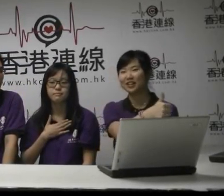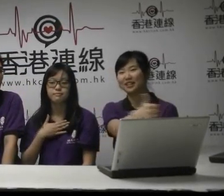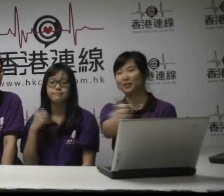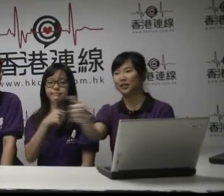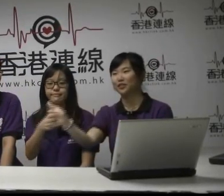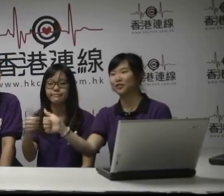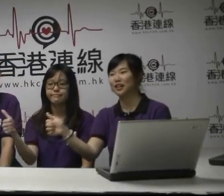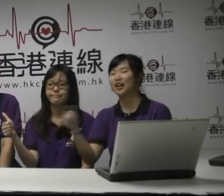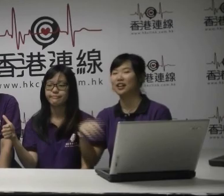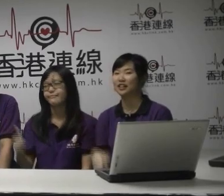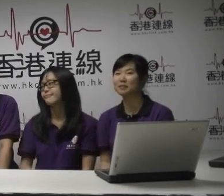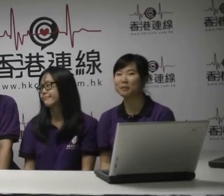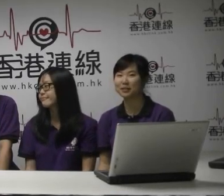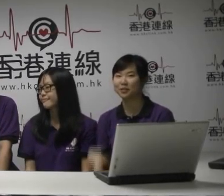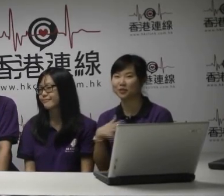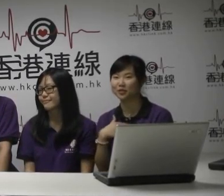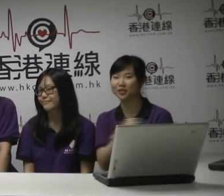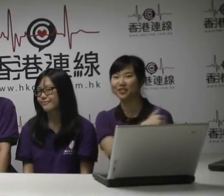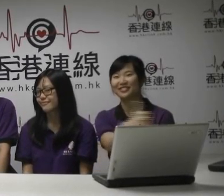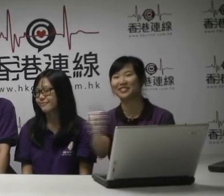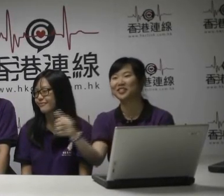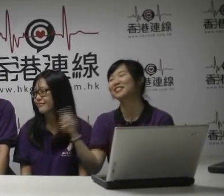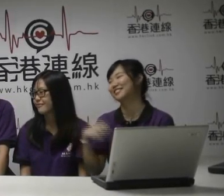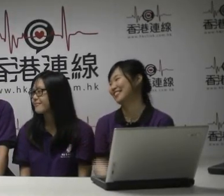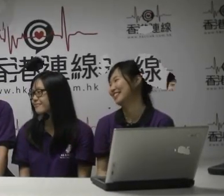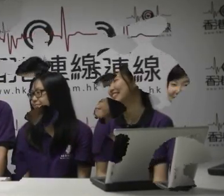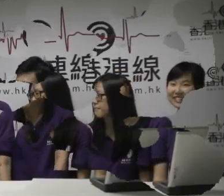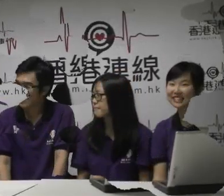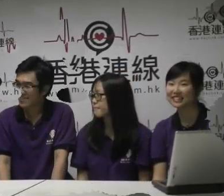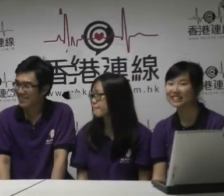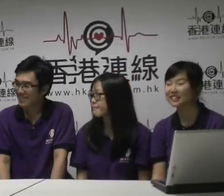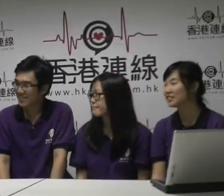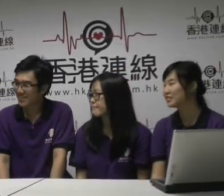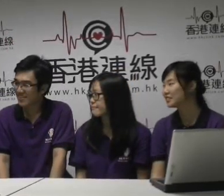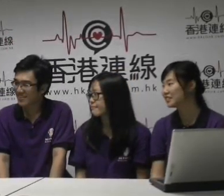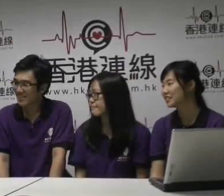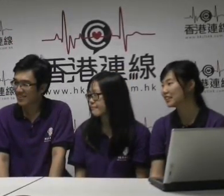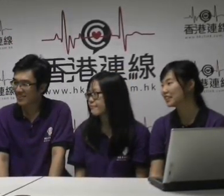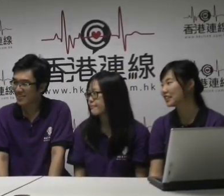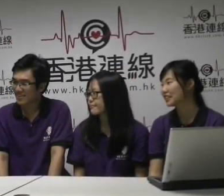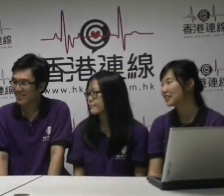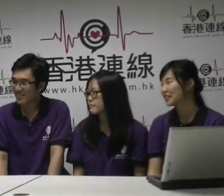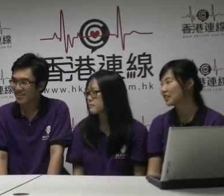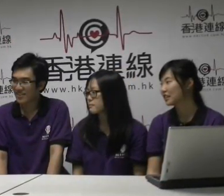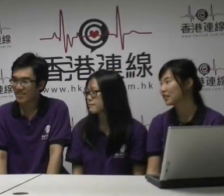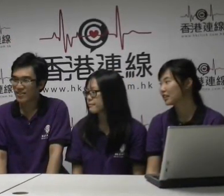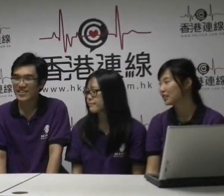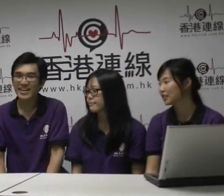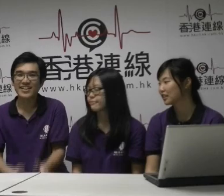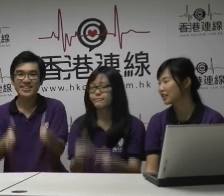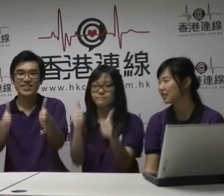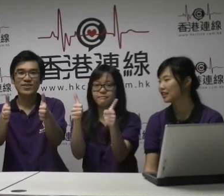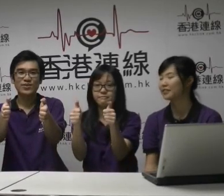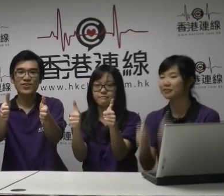圍咁樣樣，係180度會咁樣。 係啦，我哋重複多一次啊！多謝， 多謝，鞠躬。